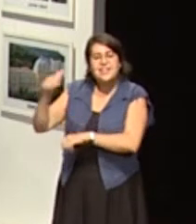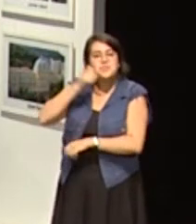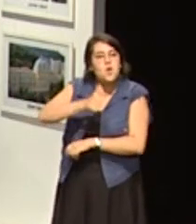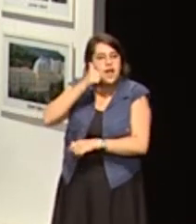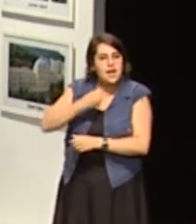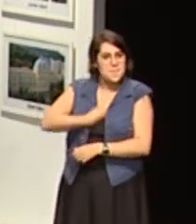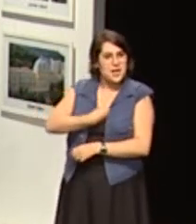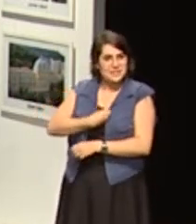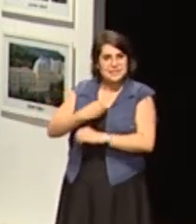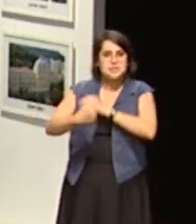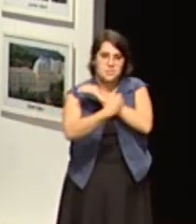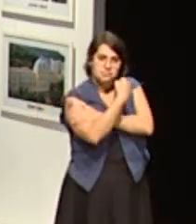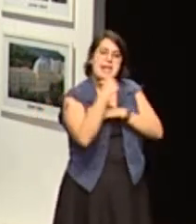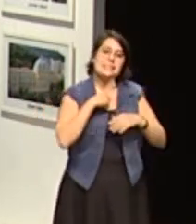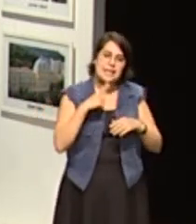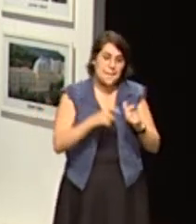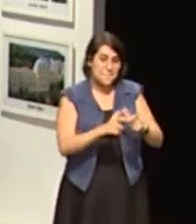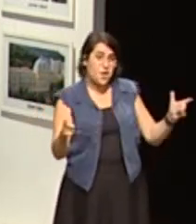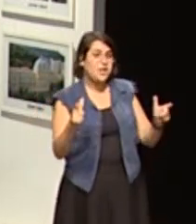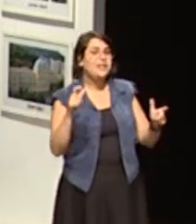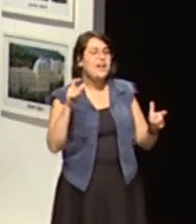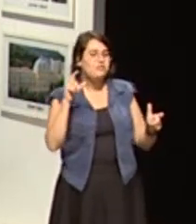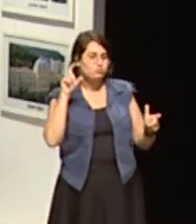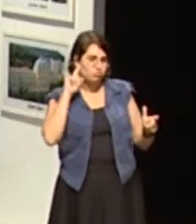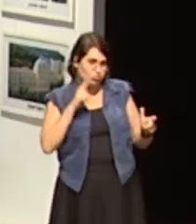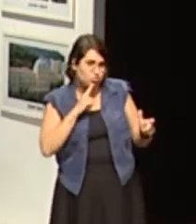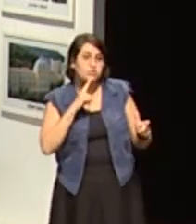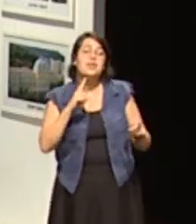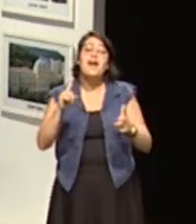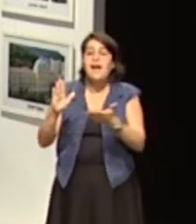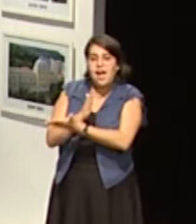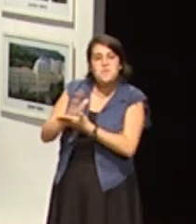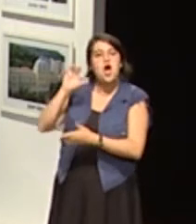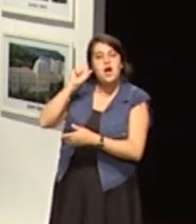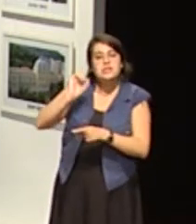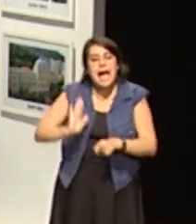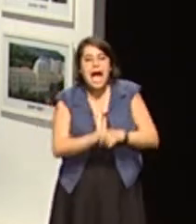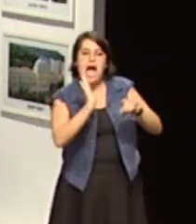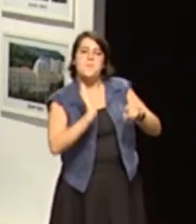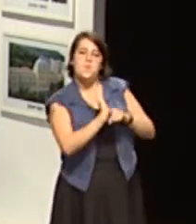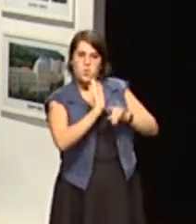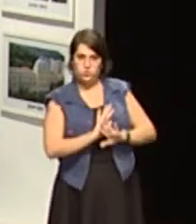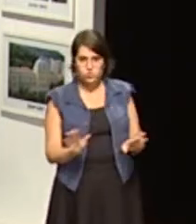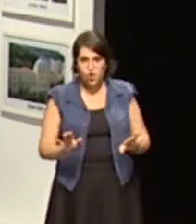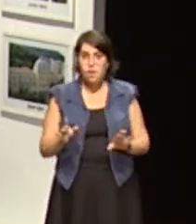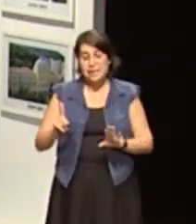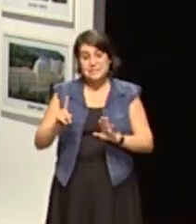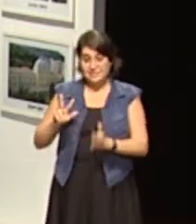E eu convido a Elaine para apresentar personalidades da comunidade surda que fala sobre o feminismo e alguns ouvintes